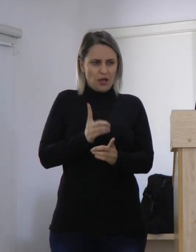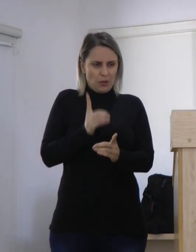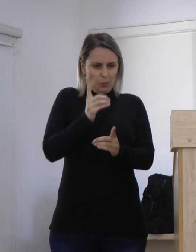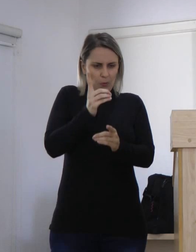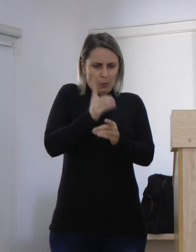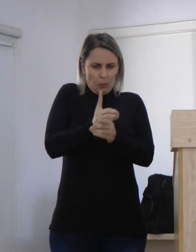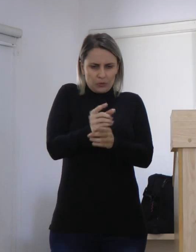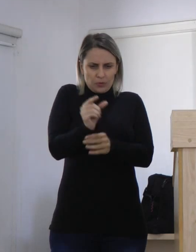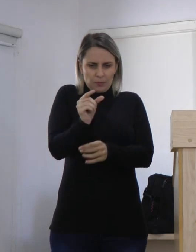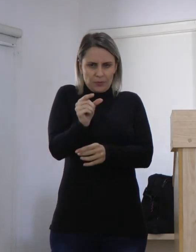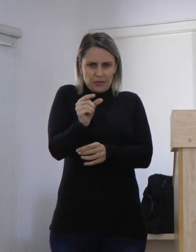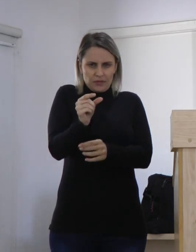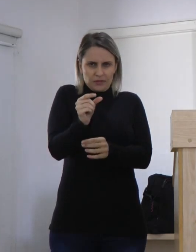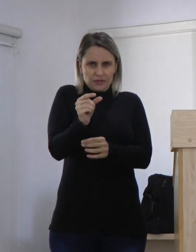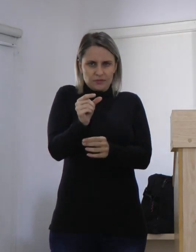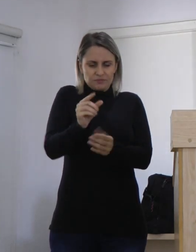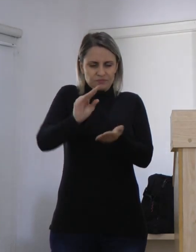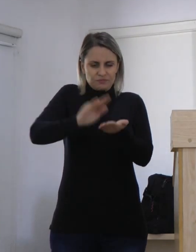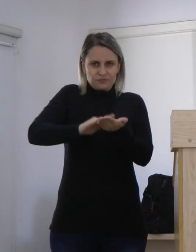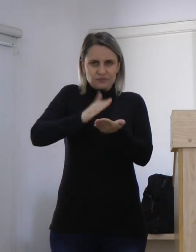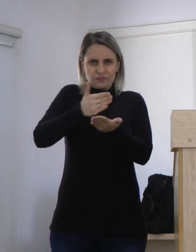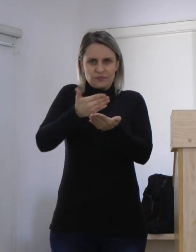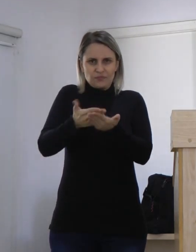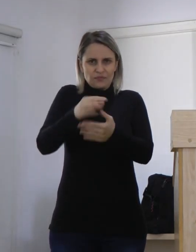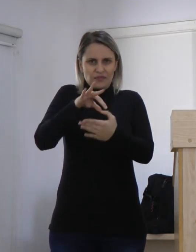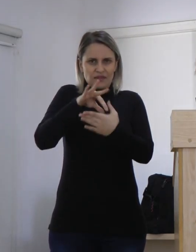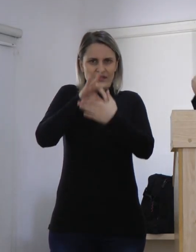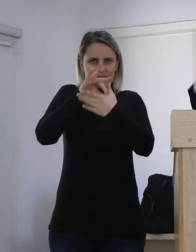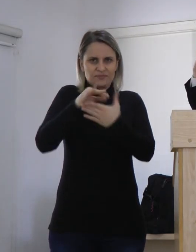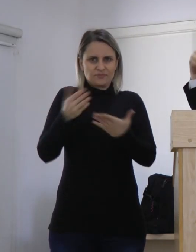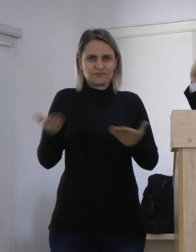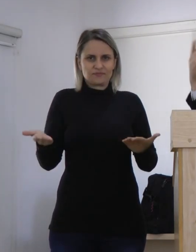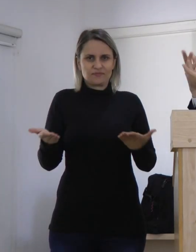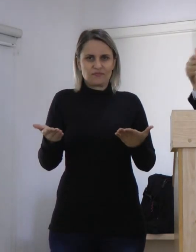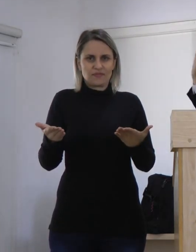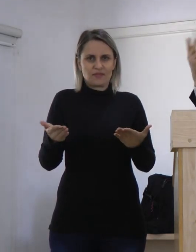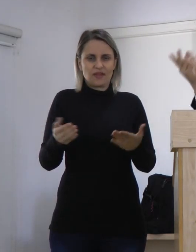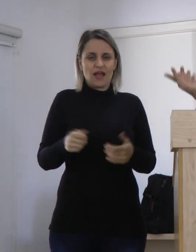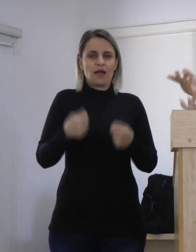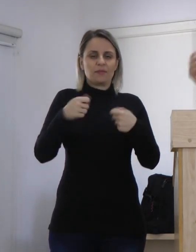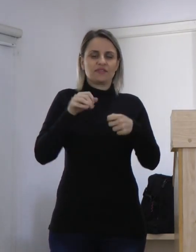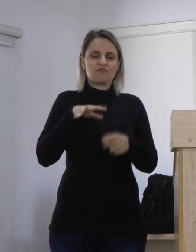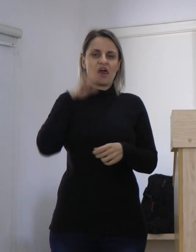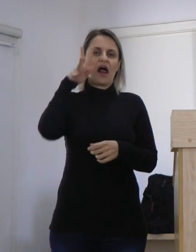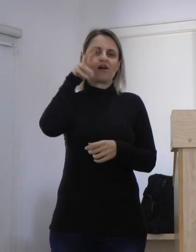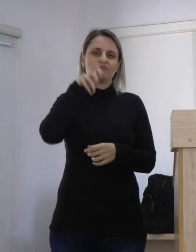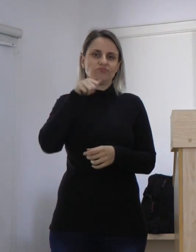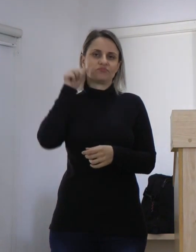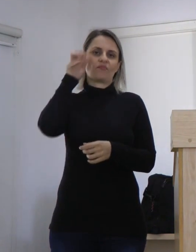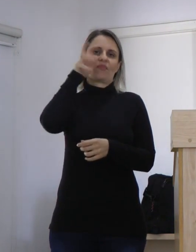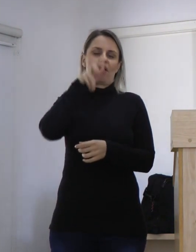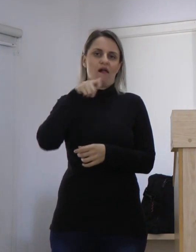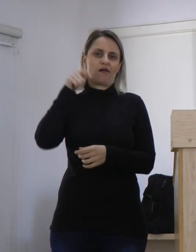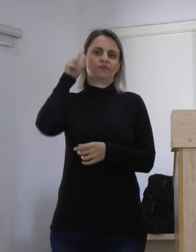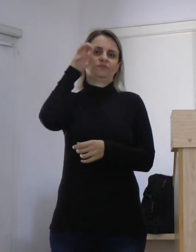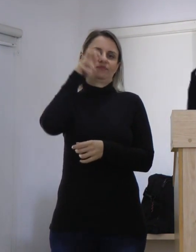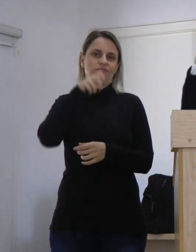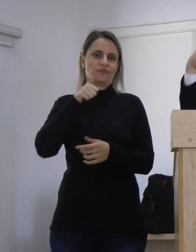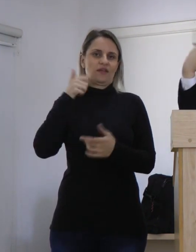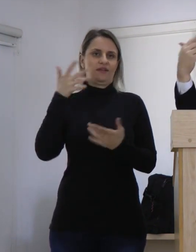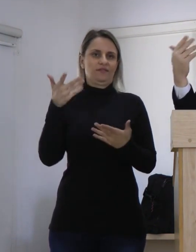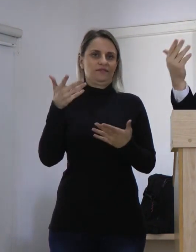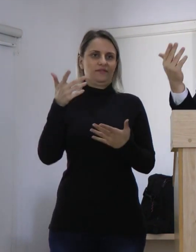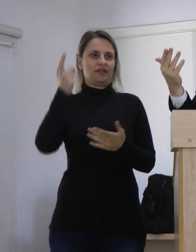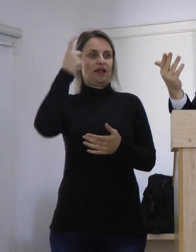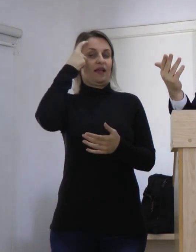coisa pequenininha, grelhada. Aí o jeito de ficar ruminando aquelas folhas, né? Aí você pensa: